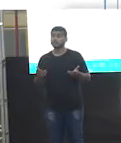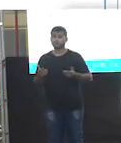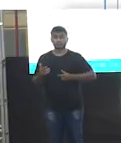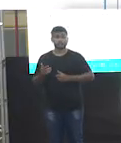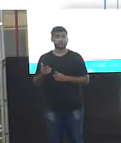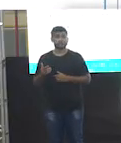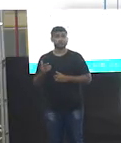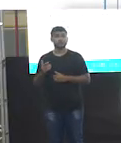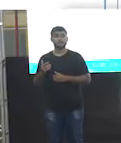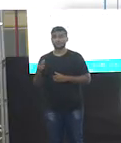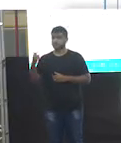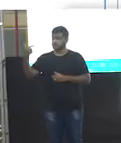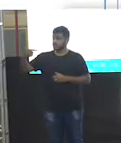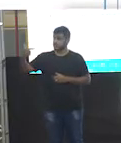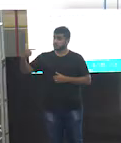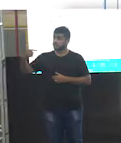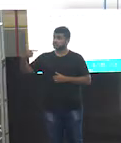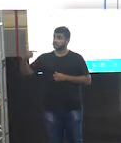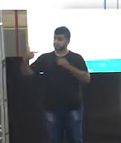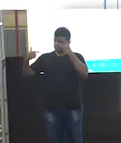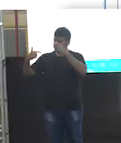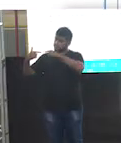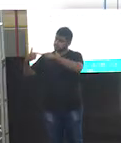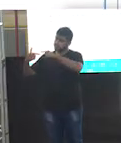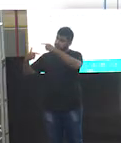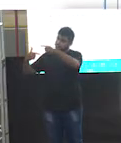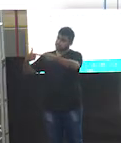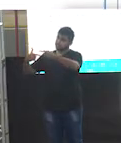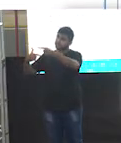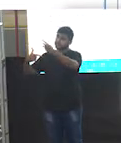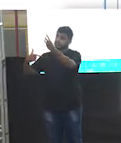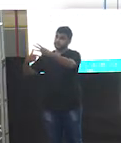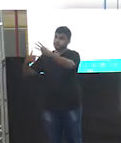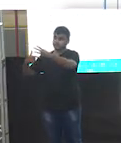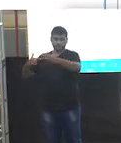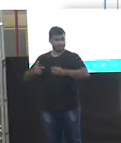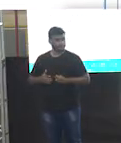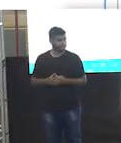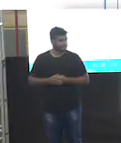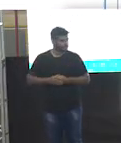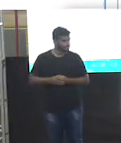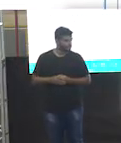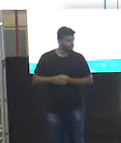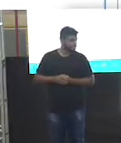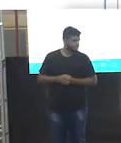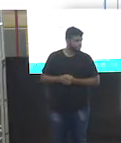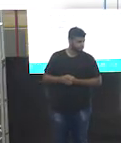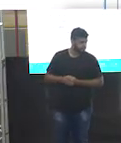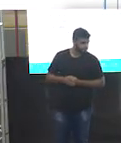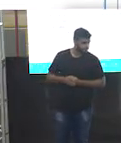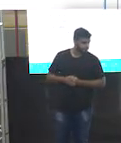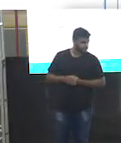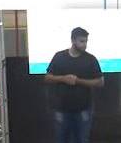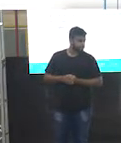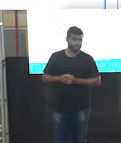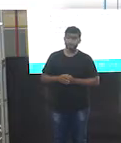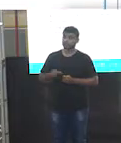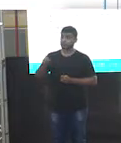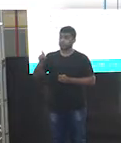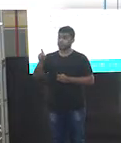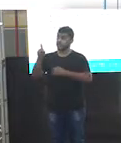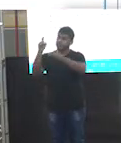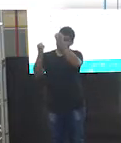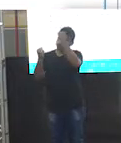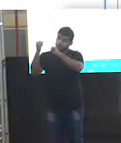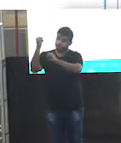a segunda. Eu queria que vocês continuassem olhando para ver uma coisa. Entre a terceira